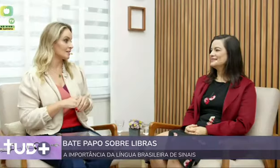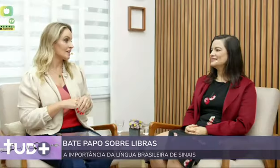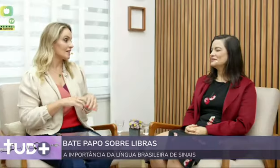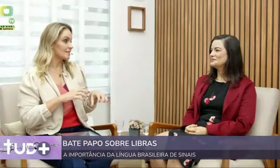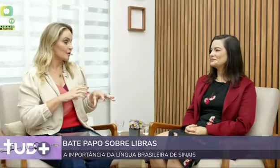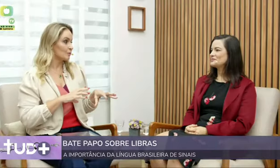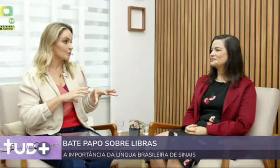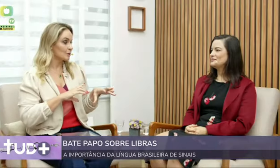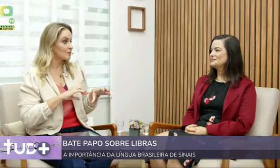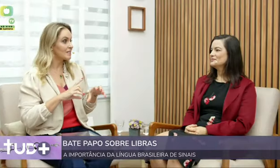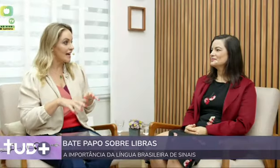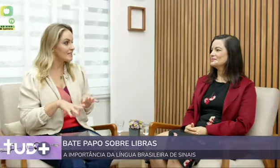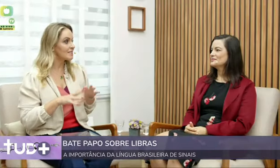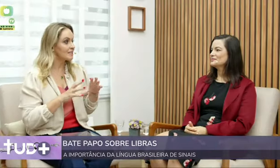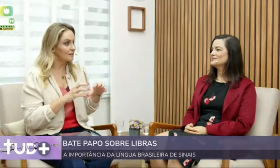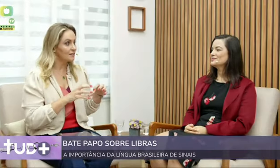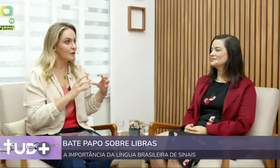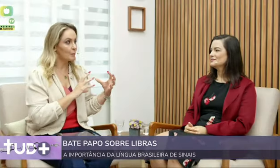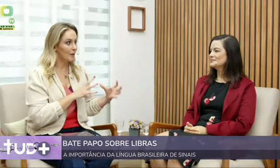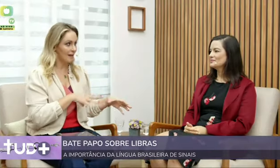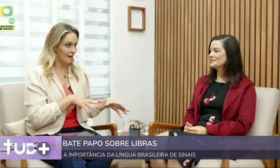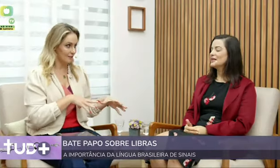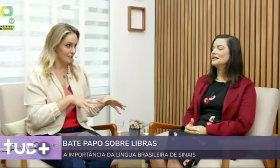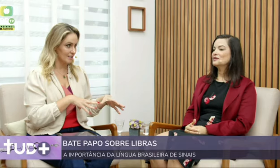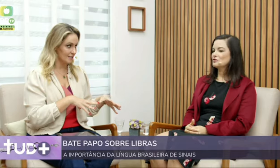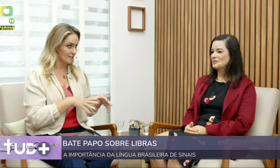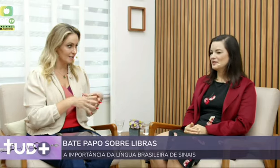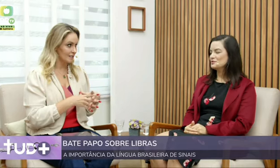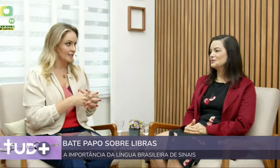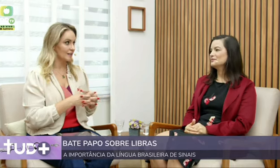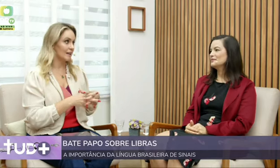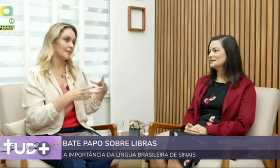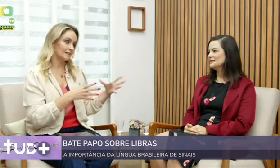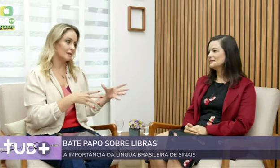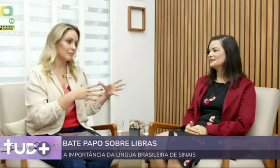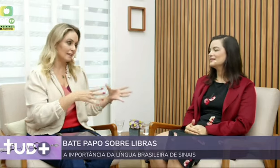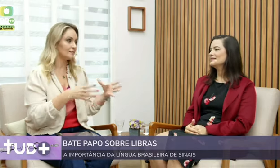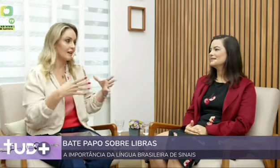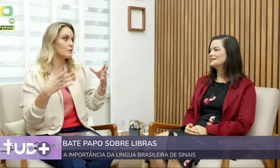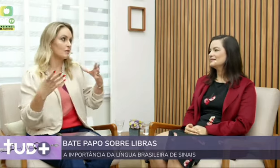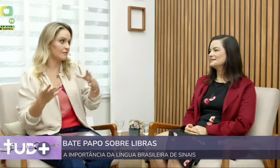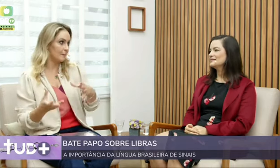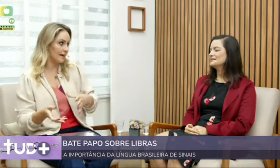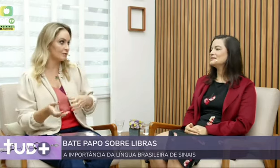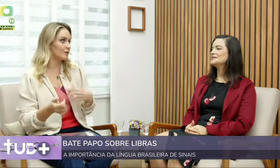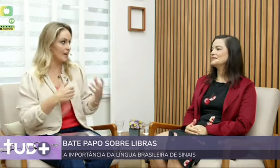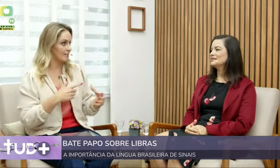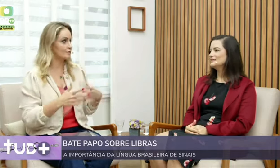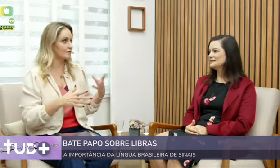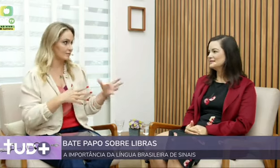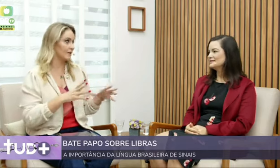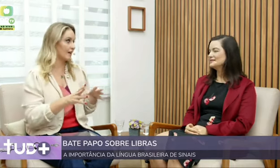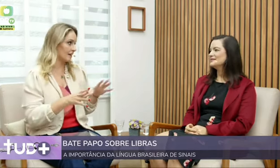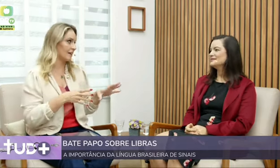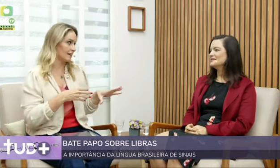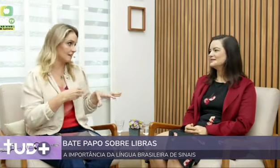assim, são sinais que significam palavras. Isso mesmo. E além também tem o alfabeto, caso, né, queira